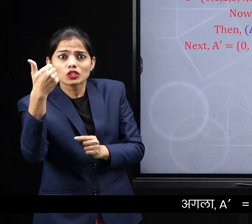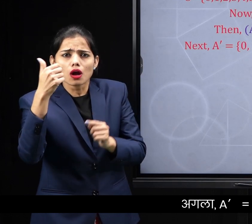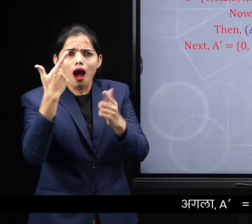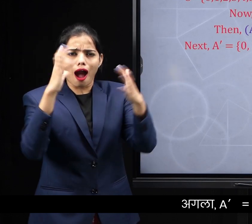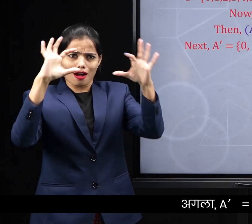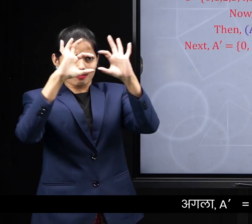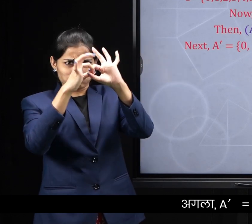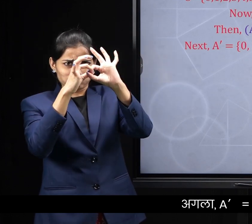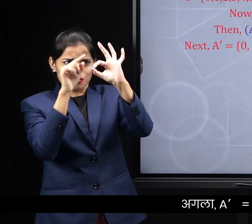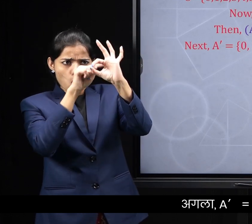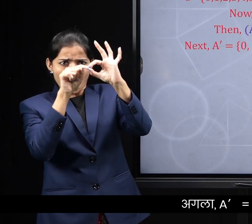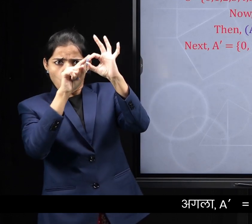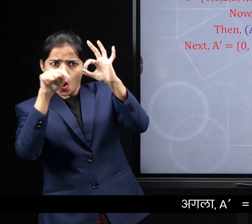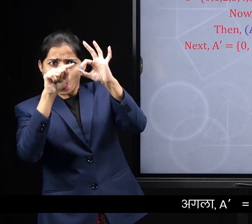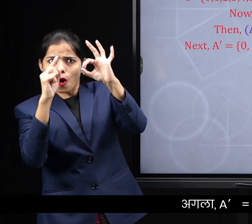और B is equals to 1, 2, 6।